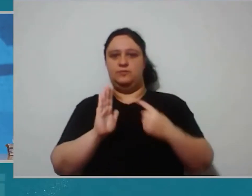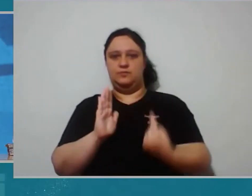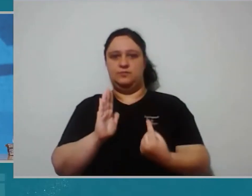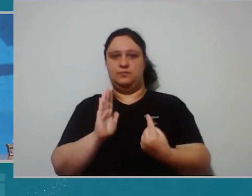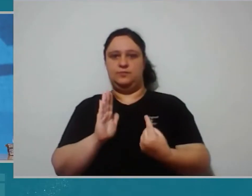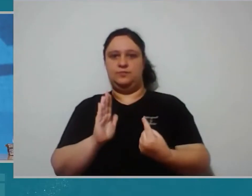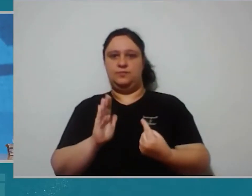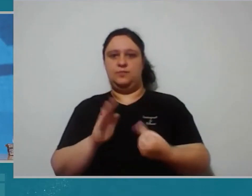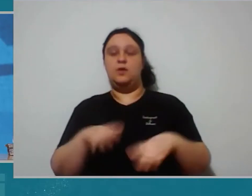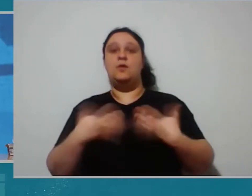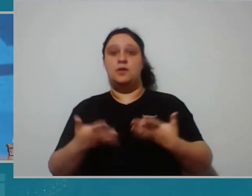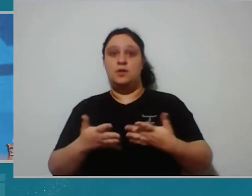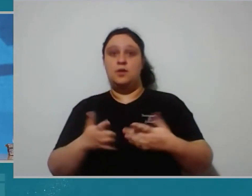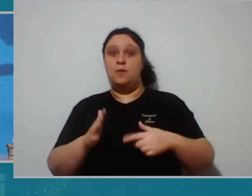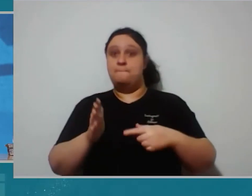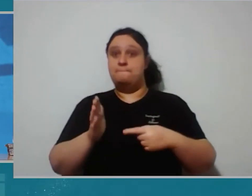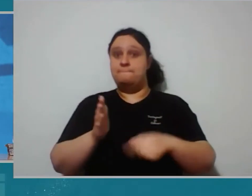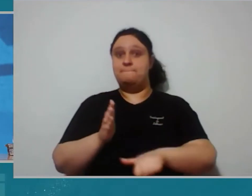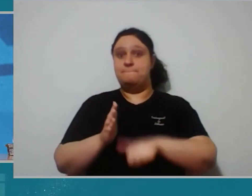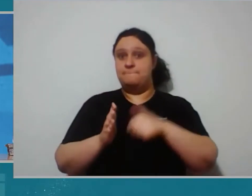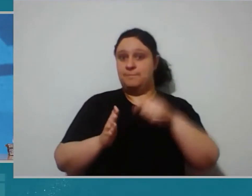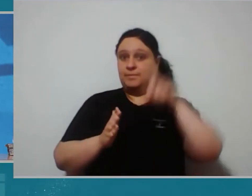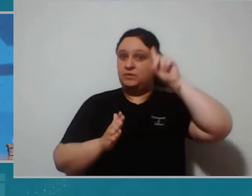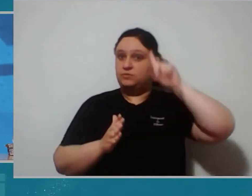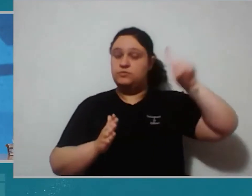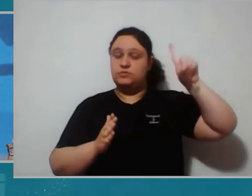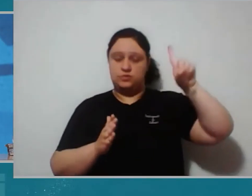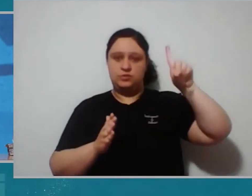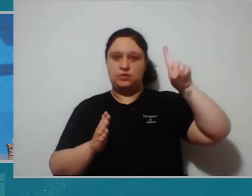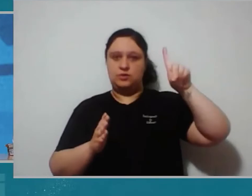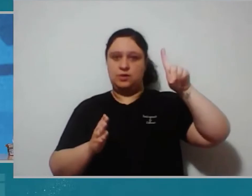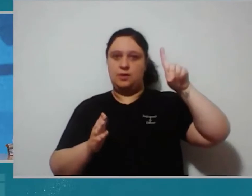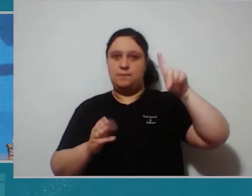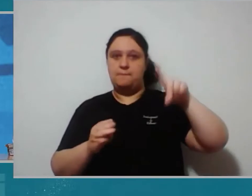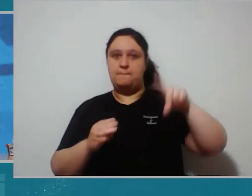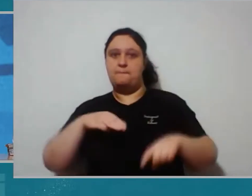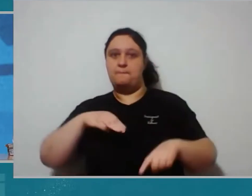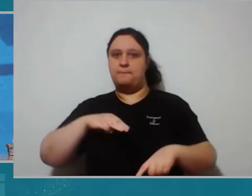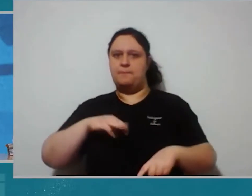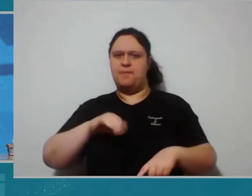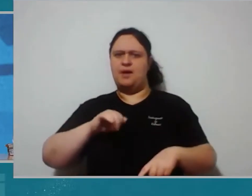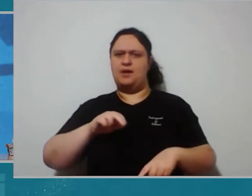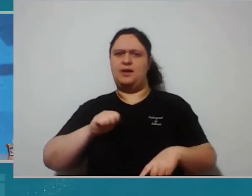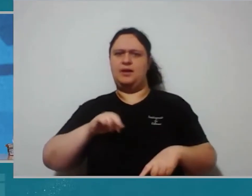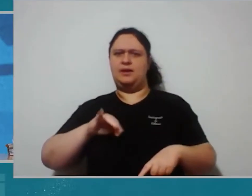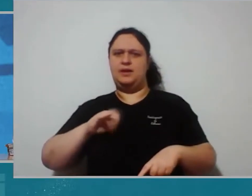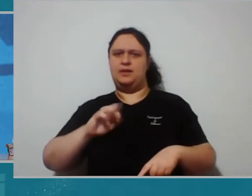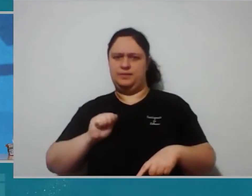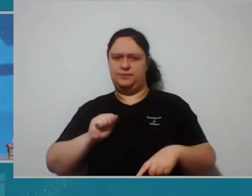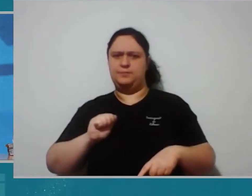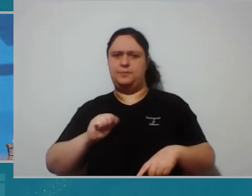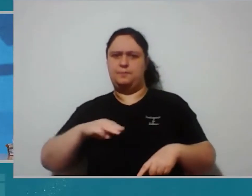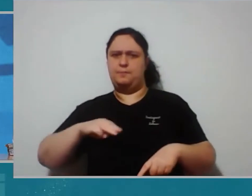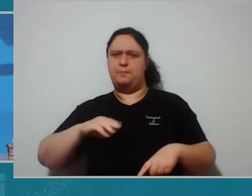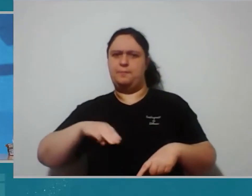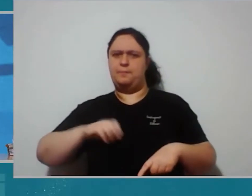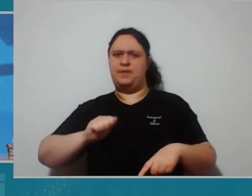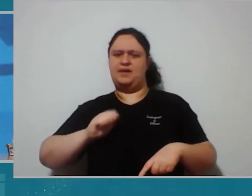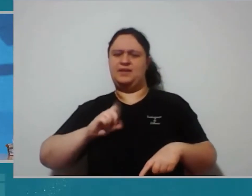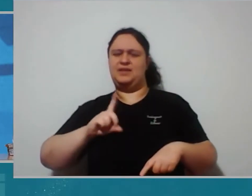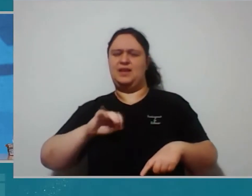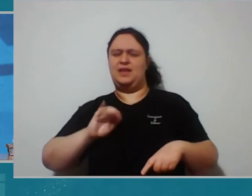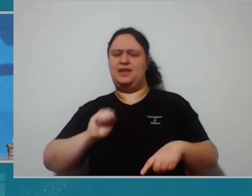semana, Maria Madalena foi ao sepulcro de madrugada, sendo ainda escuro, e viu que a pedra estava